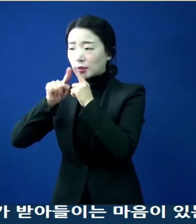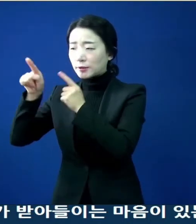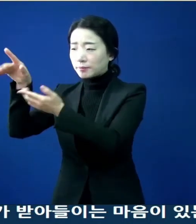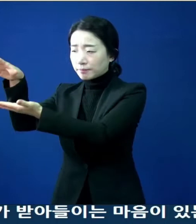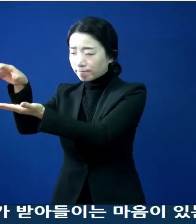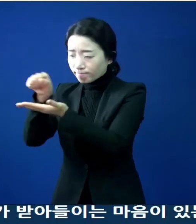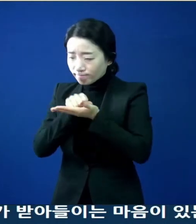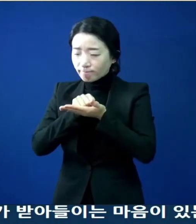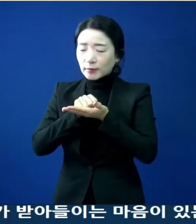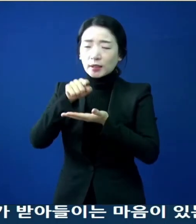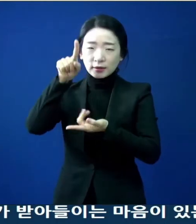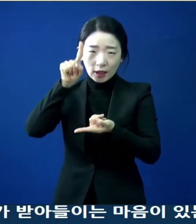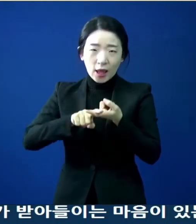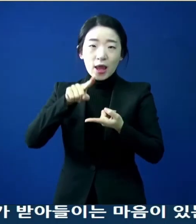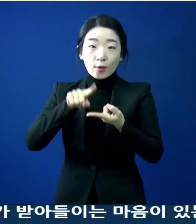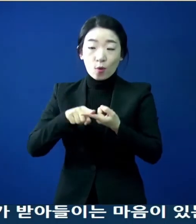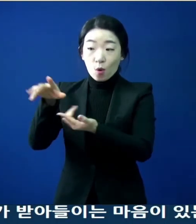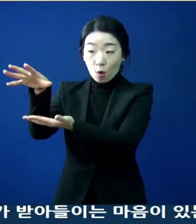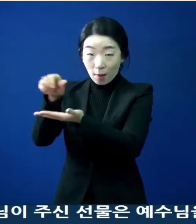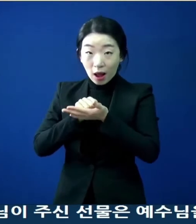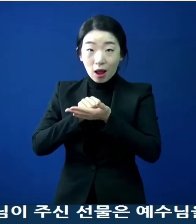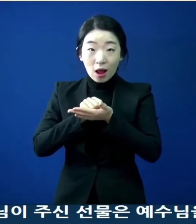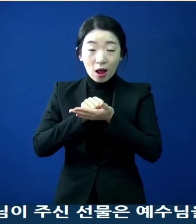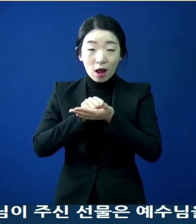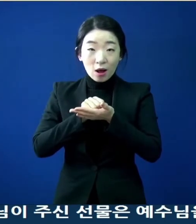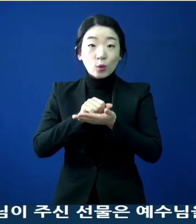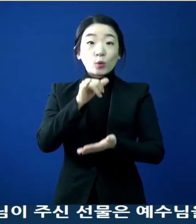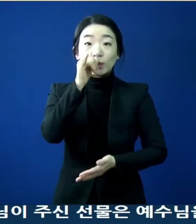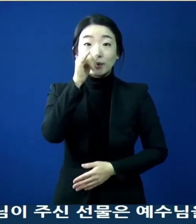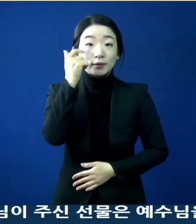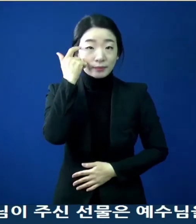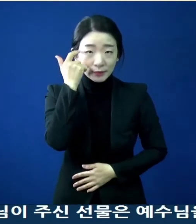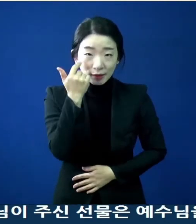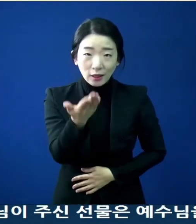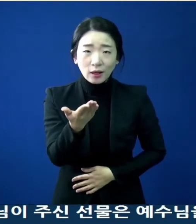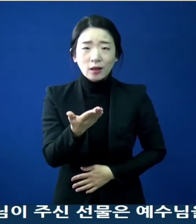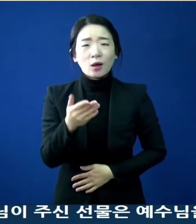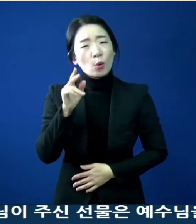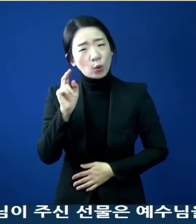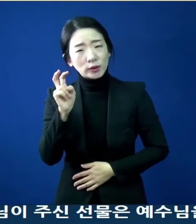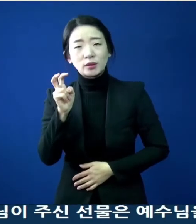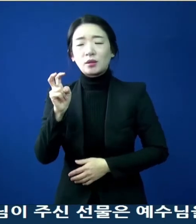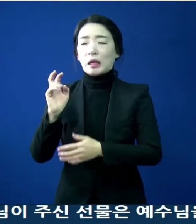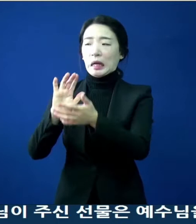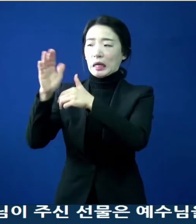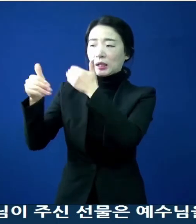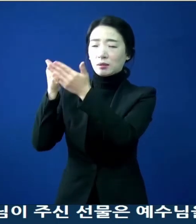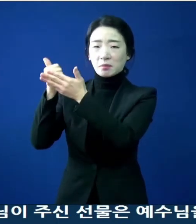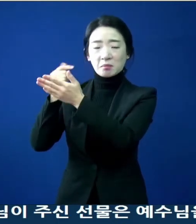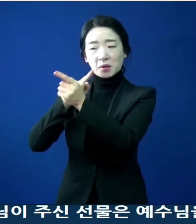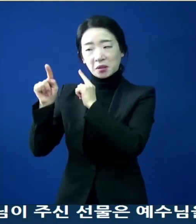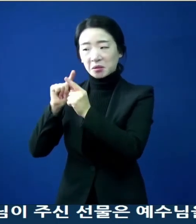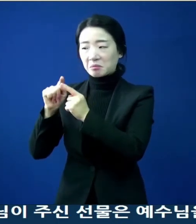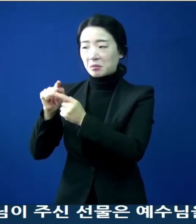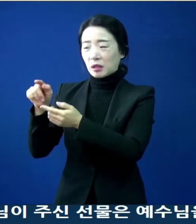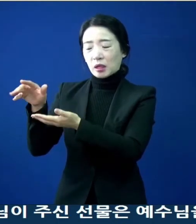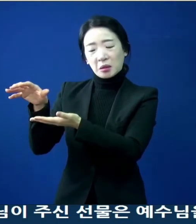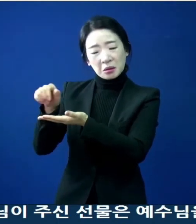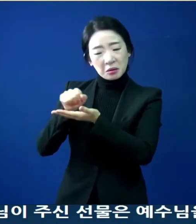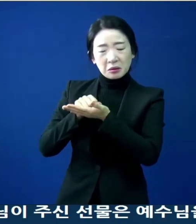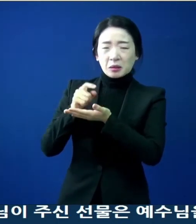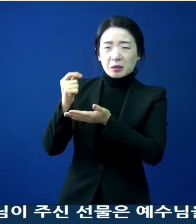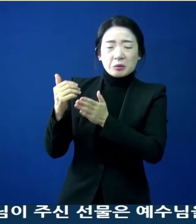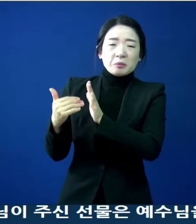그런 역사가 있으십니까? 혹시 그것을 잊으셨다면, 그것을 잃어버렸다면 이번